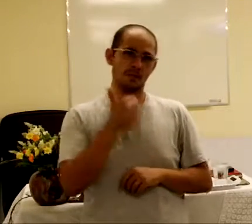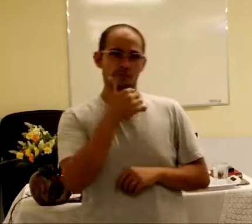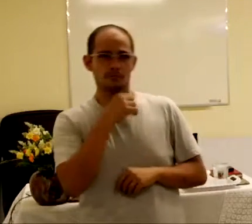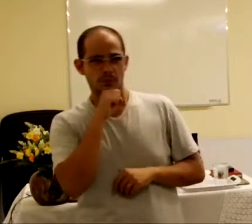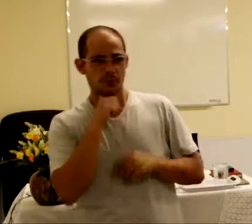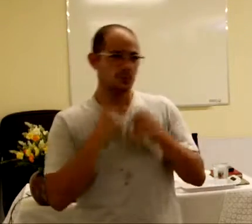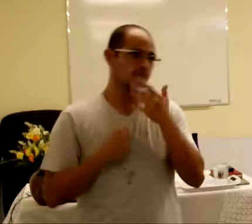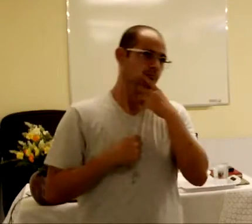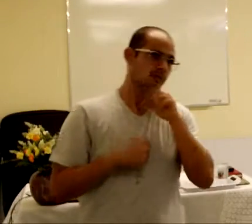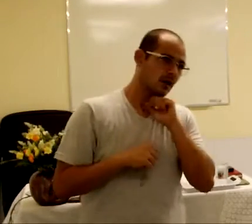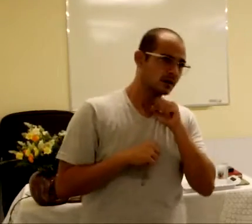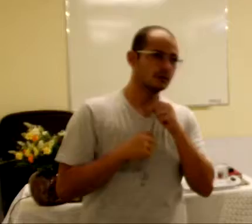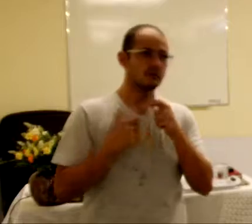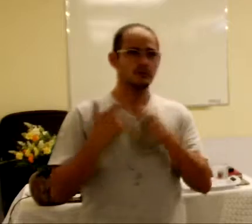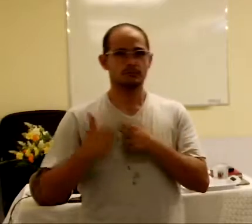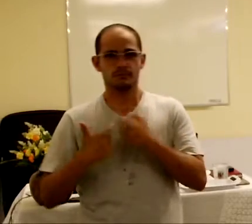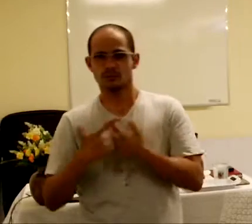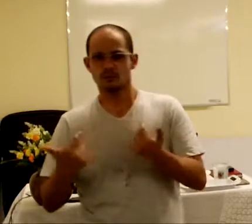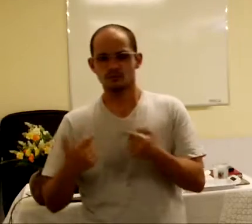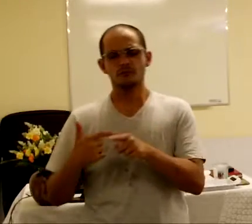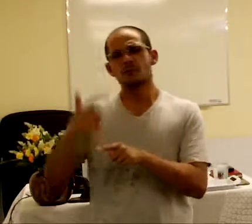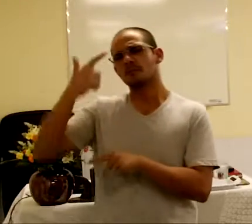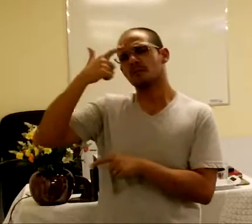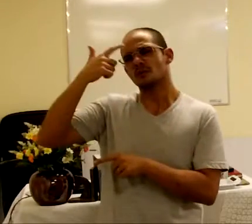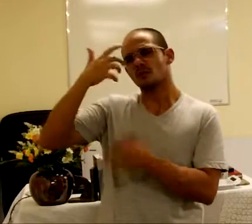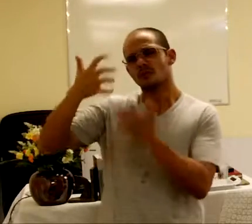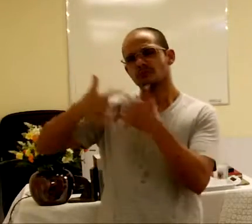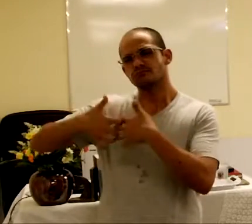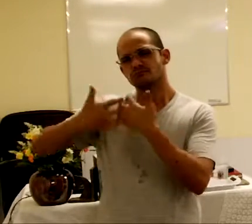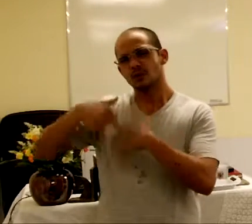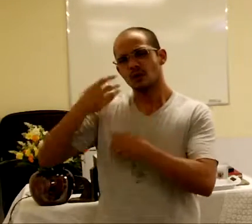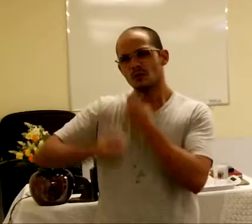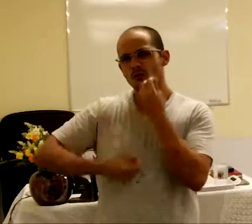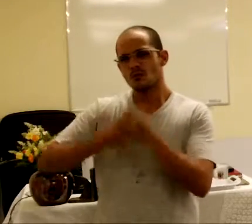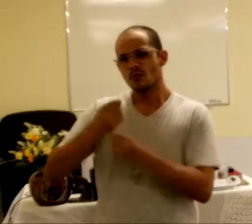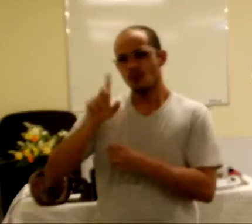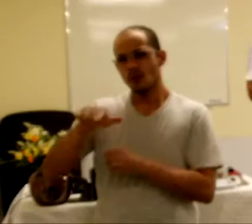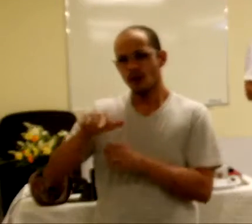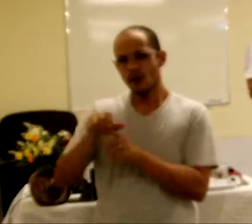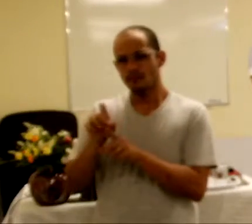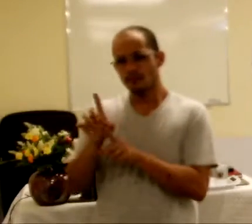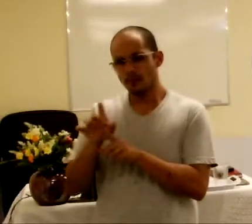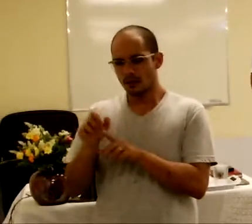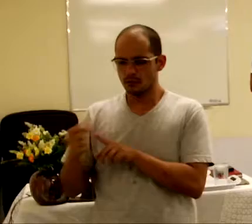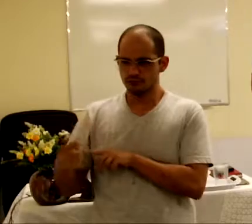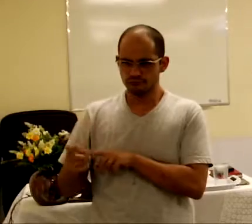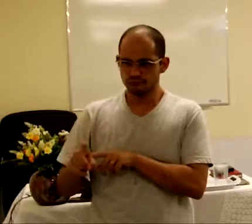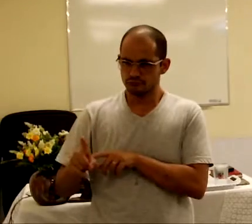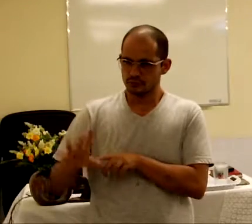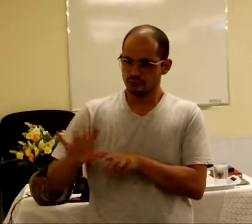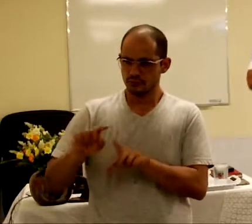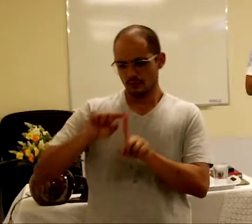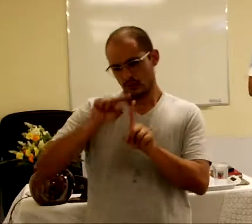mãe. Você já raciocinou como é esse processo, desde a concepção, da fecundação,